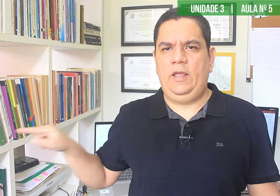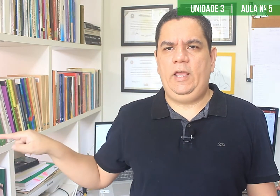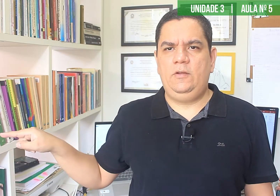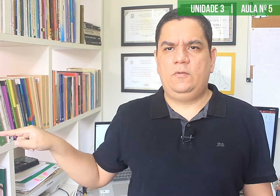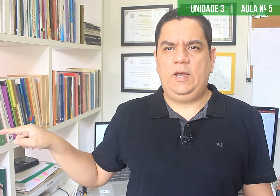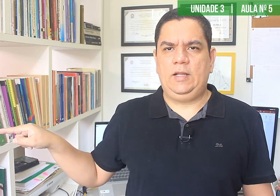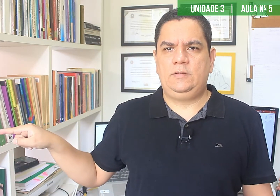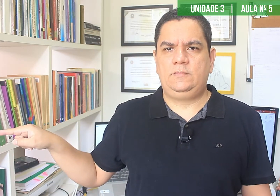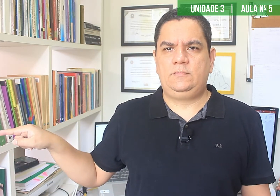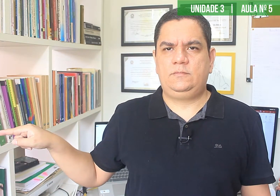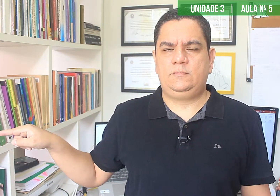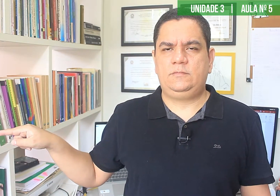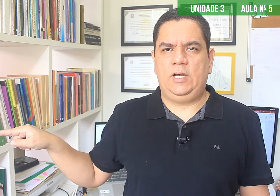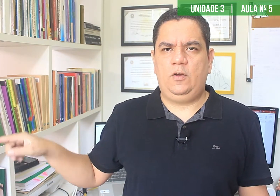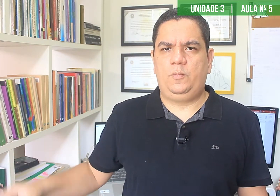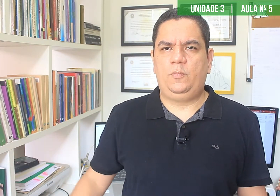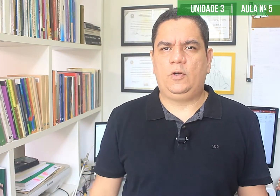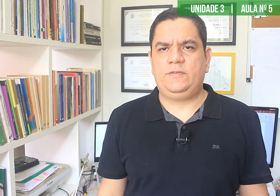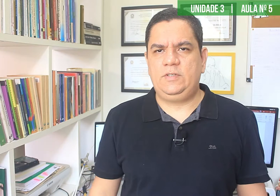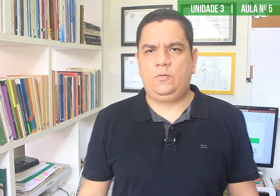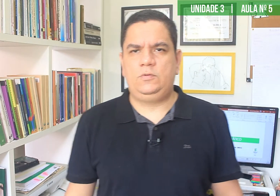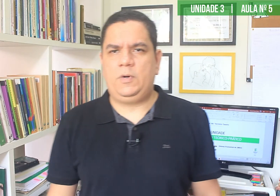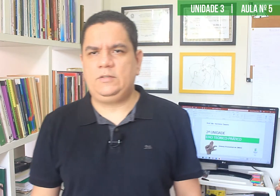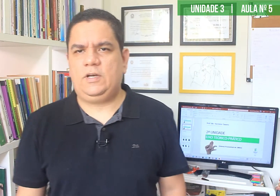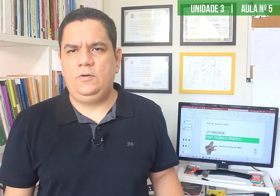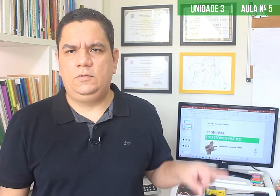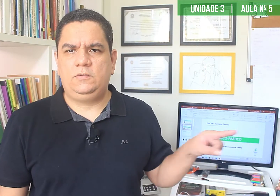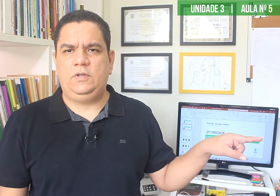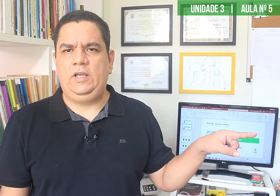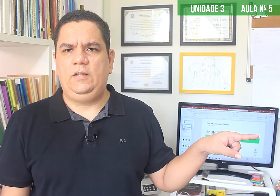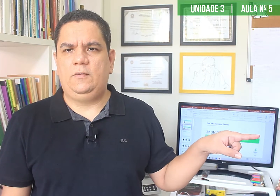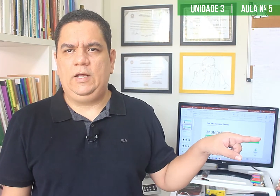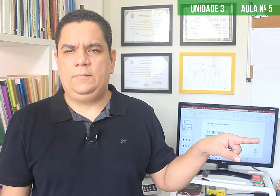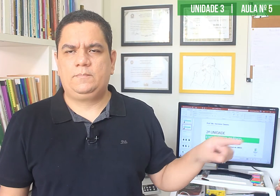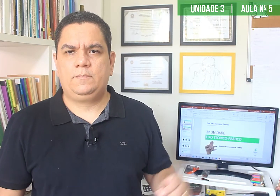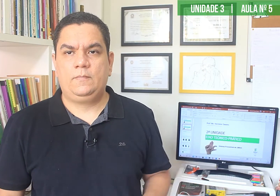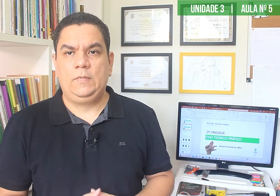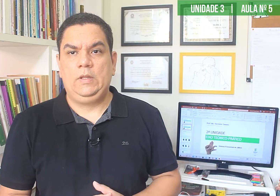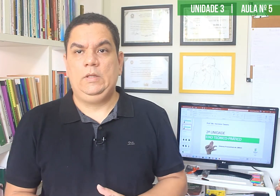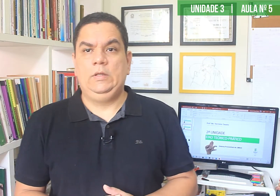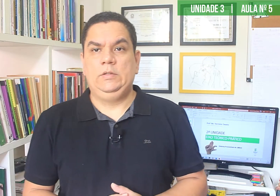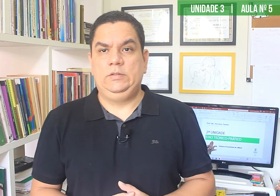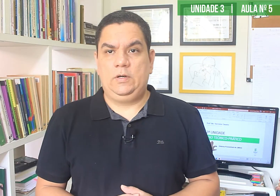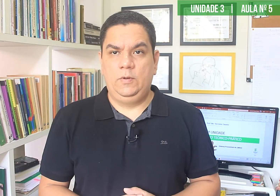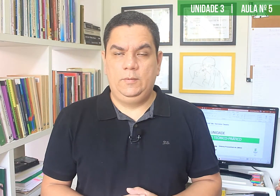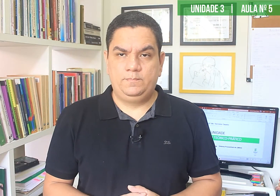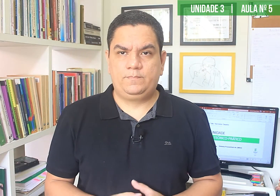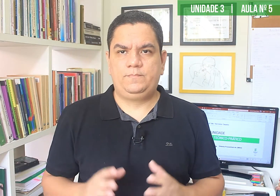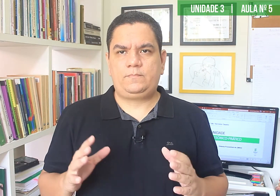ele ou ela. Tá? Eu posso fazer com outro braço canhoto, ele ou ela. Tranquilo?